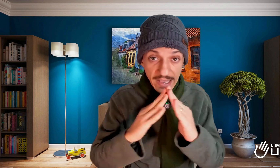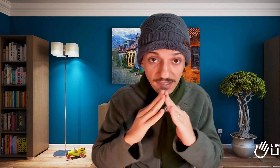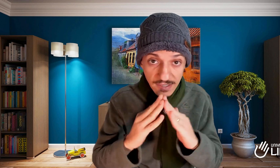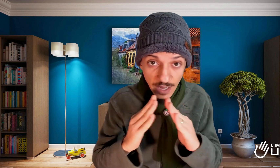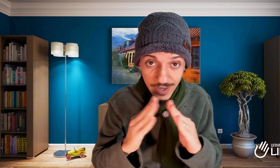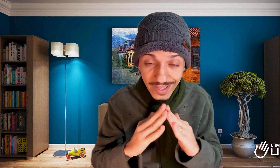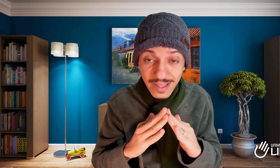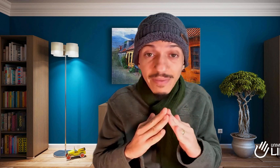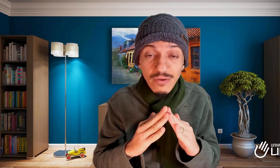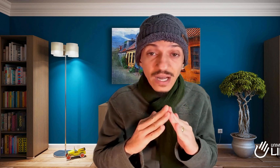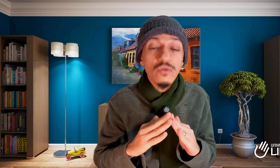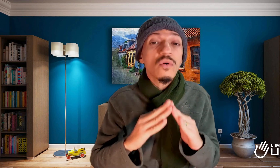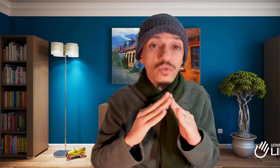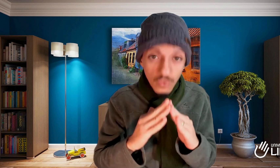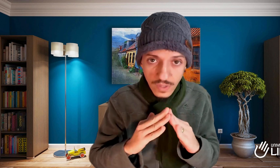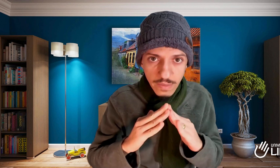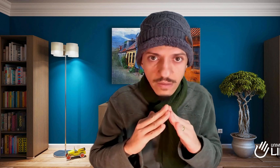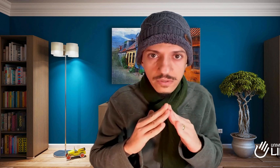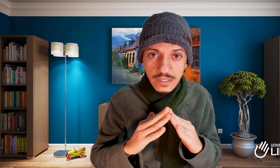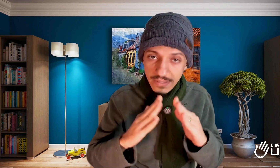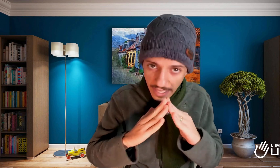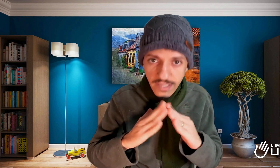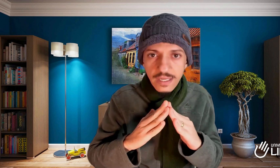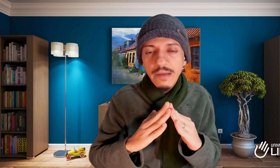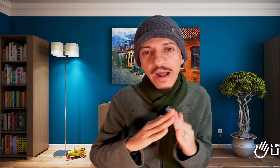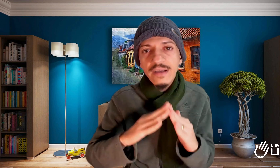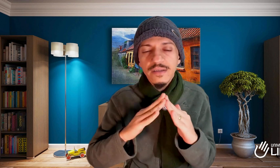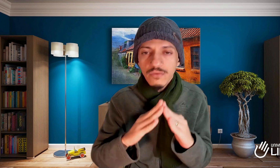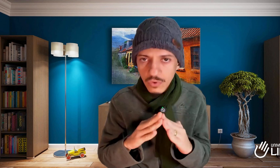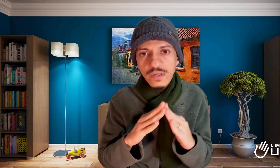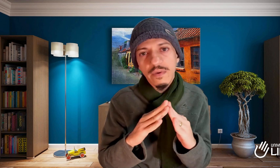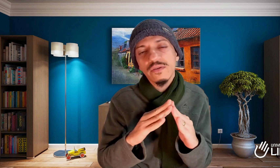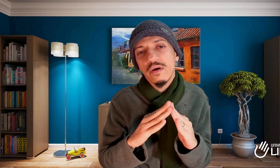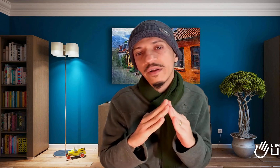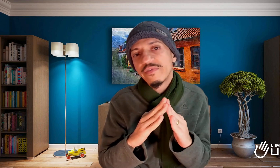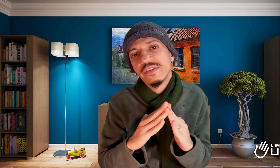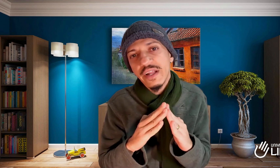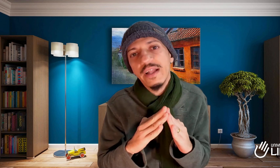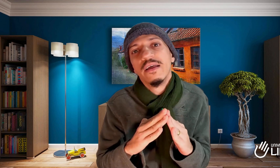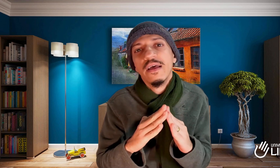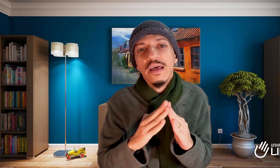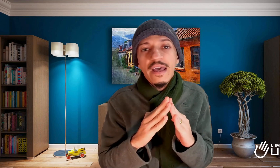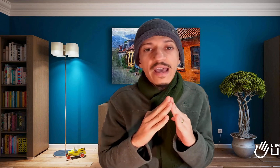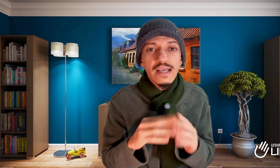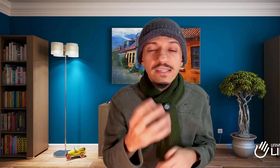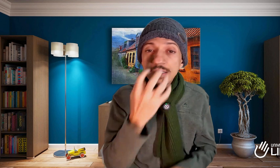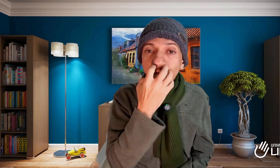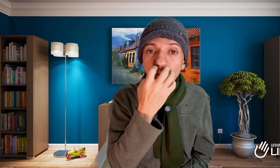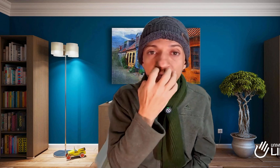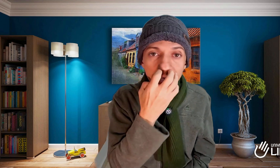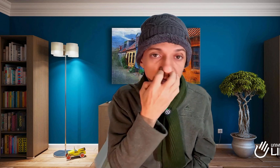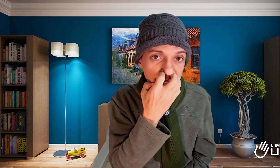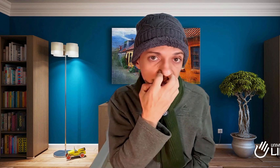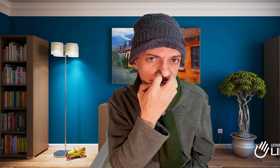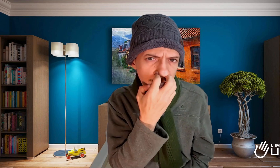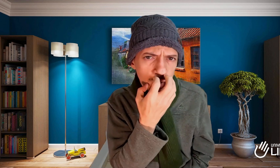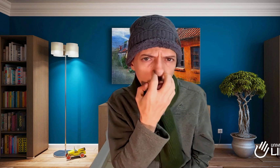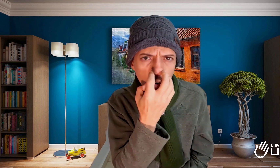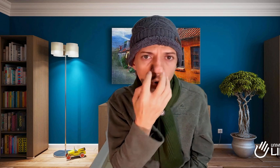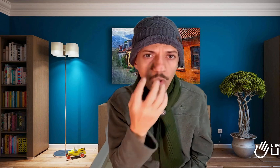sinal aqui também é usado com duas mãos. Você tem que se lembrar que são duas mãos na hora de fazer ele. Esse sinal aqui, que é o sinal de cachorro ou de